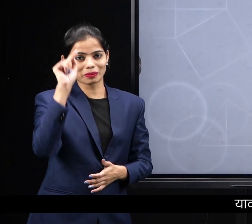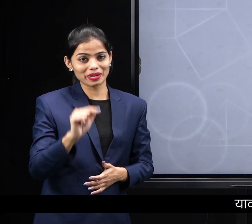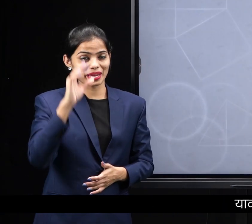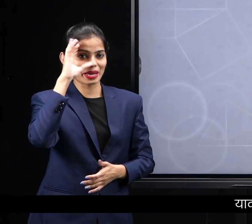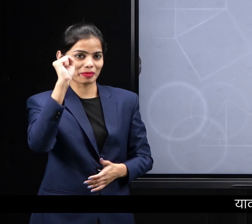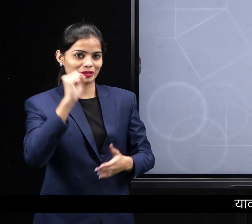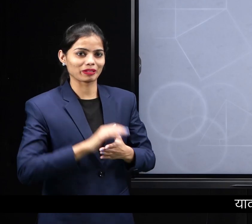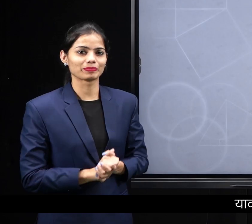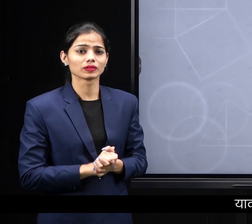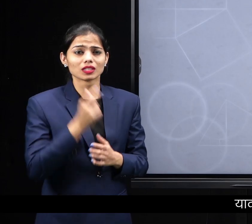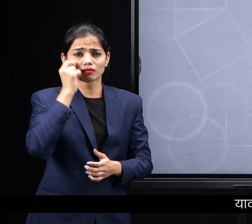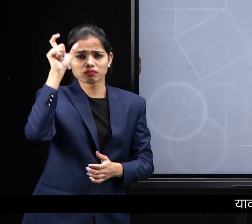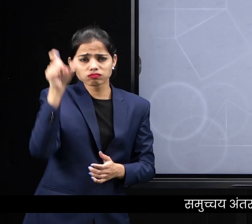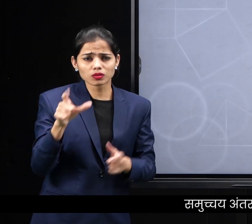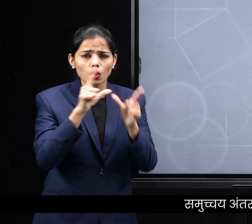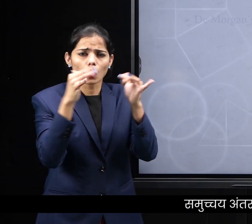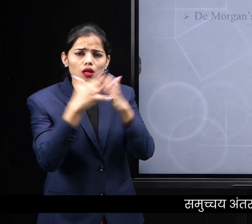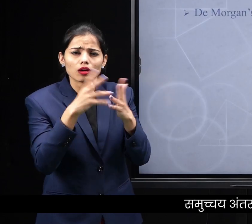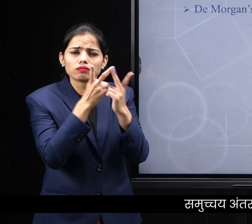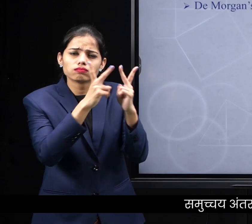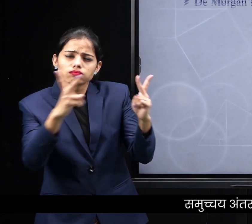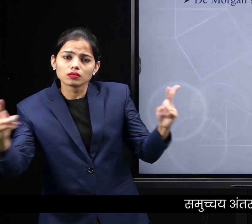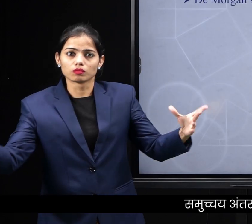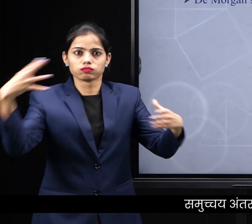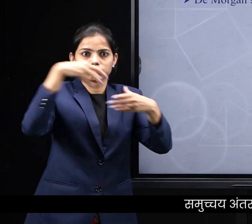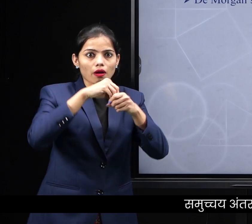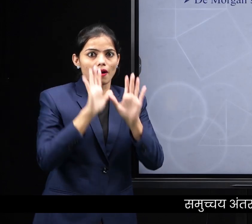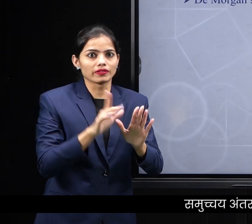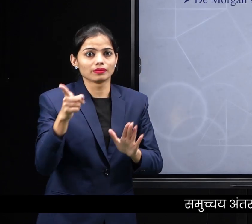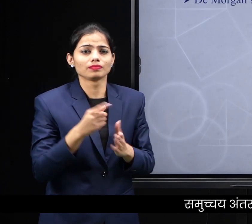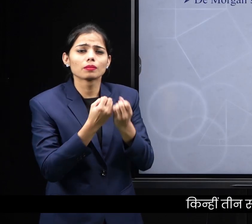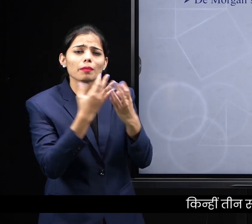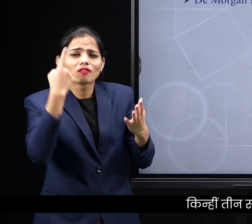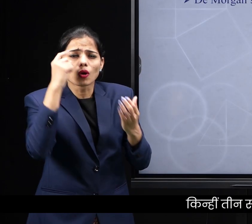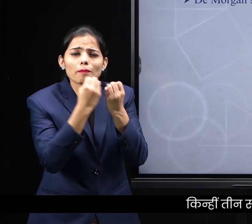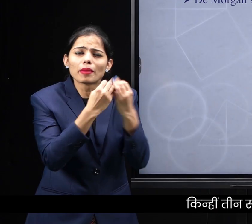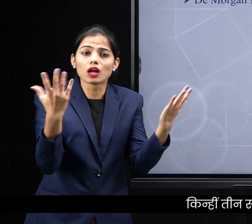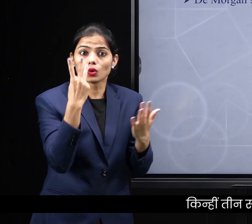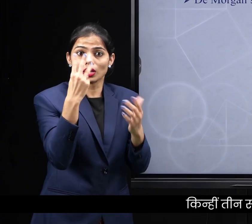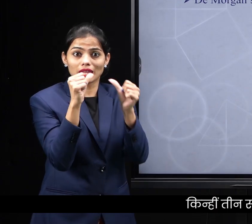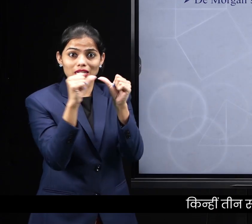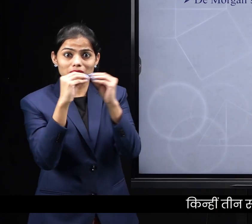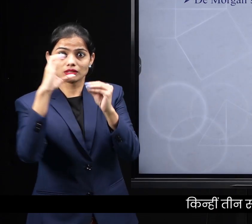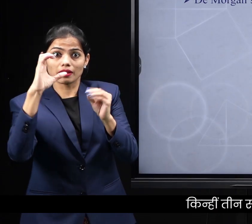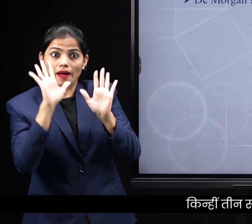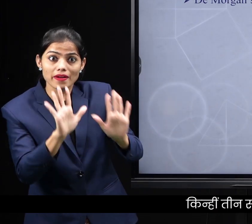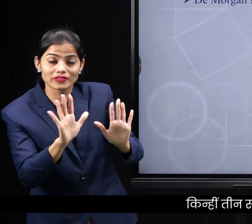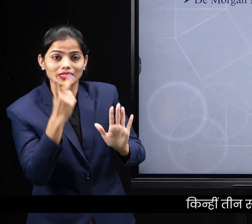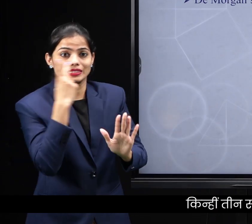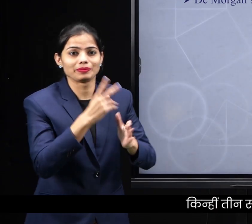याद दिलाने के संकेत, समुच्चय अंतर के लिए डी मार्गन के नियम। किन्हीं तीन समुच्चयों A, B और